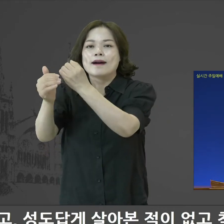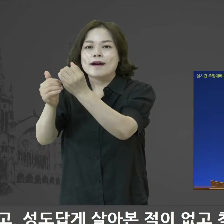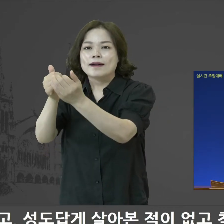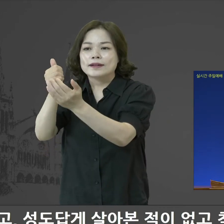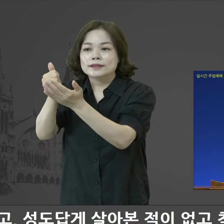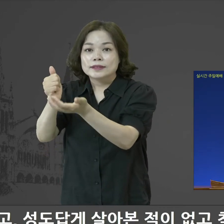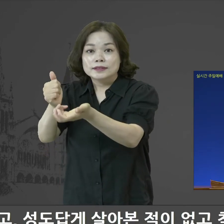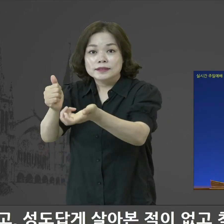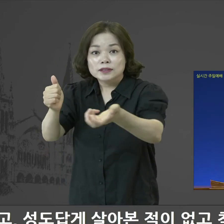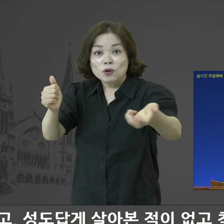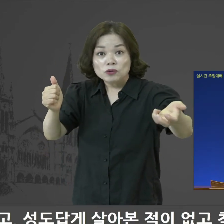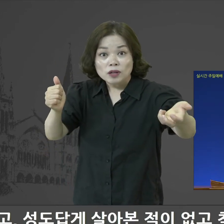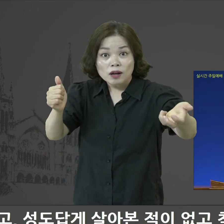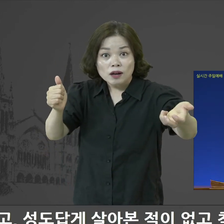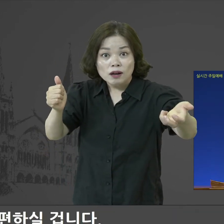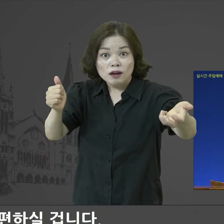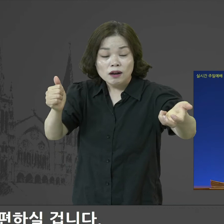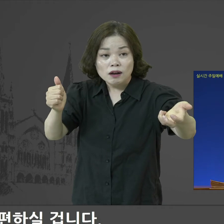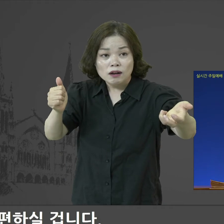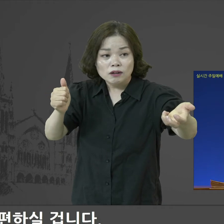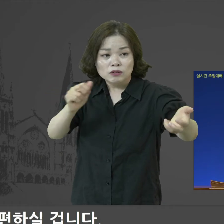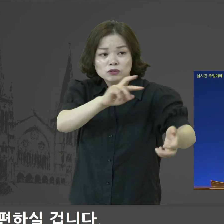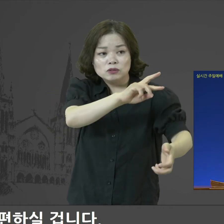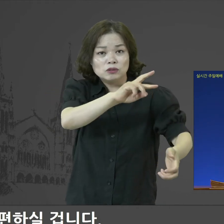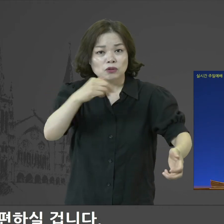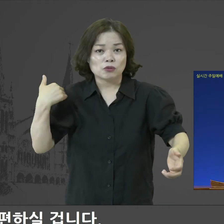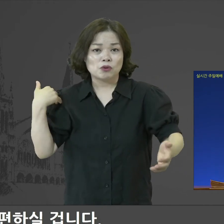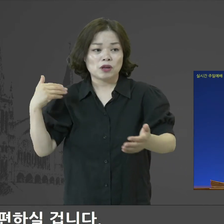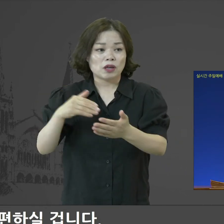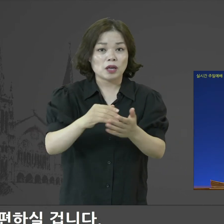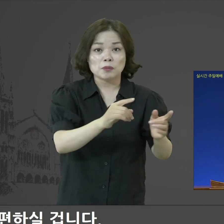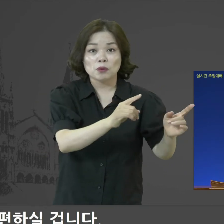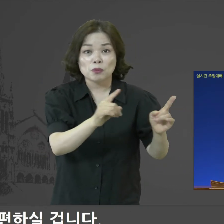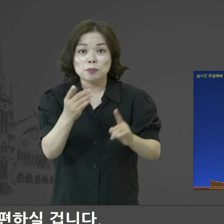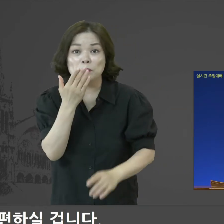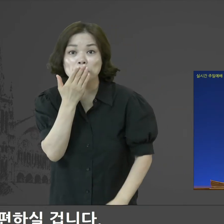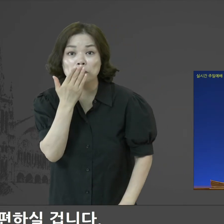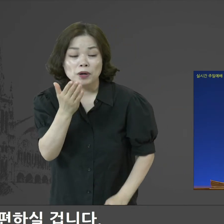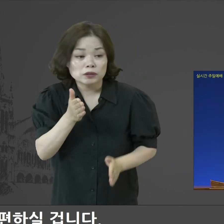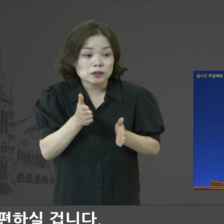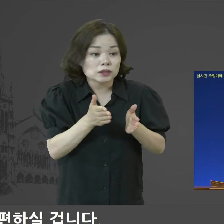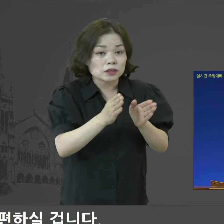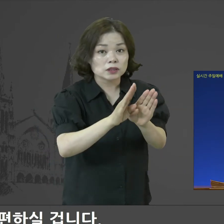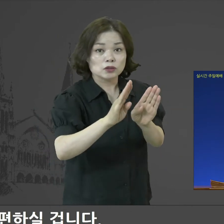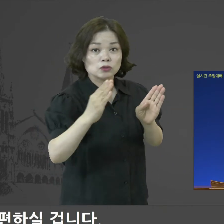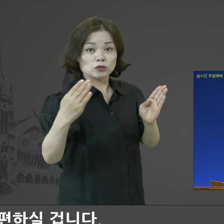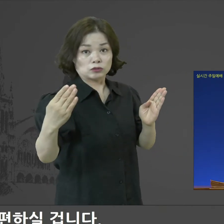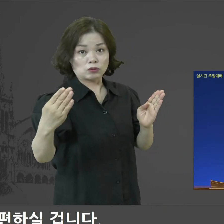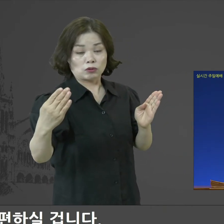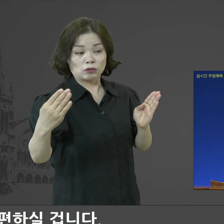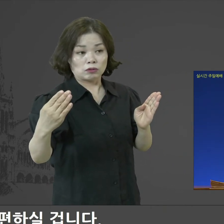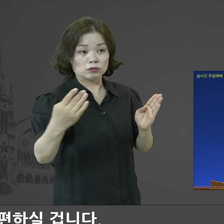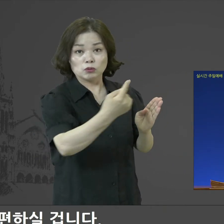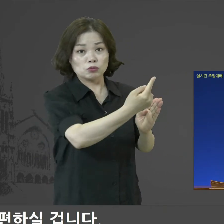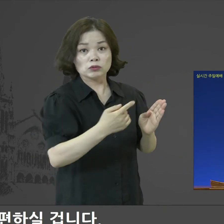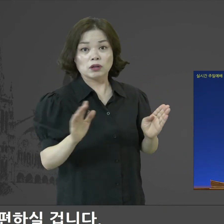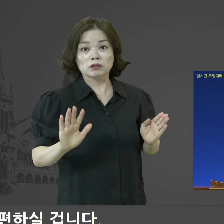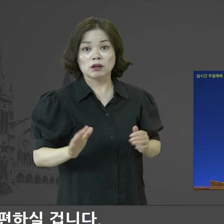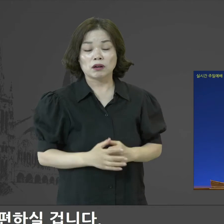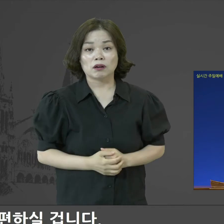하나님께 떠나 있는데 돌아갈 수 있는 길이 열려 있어요. 근데 안 가는